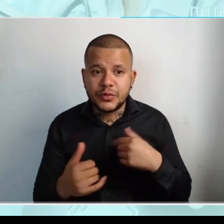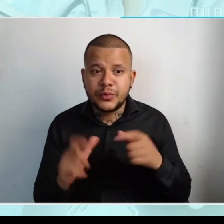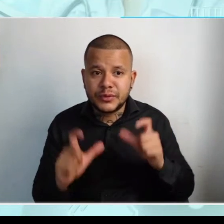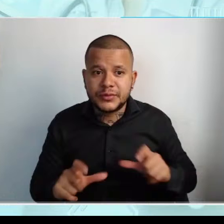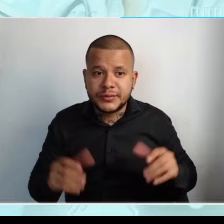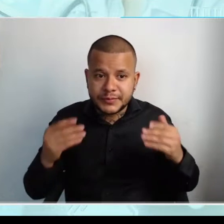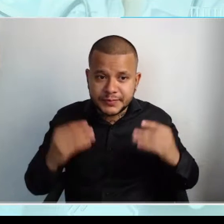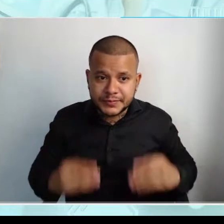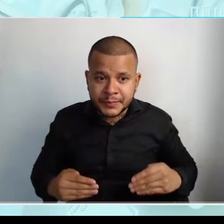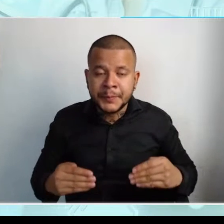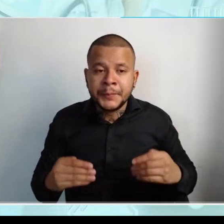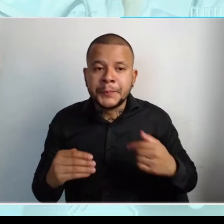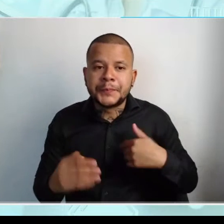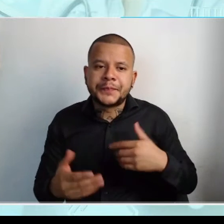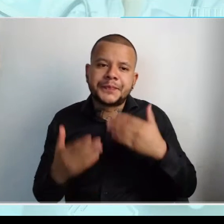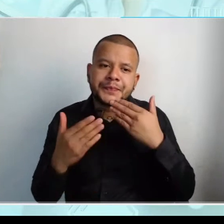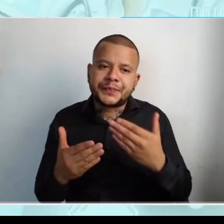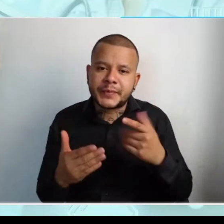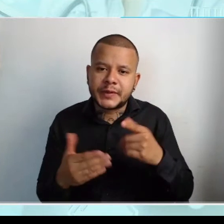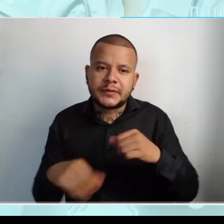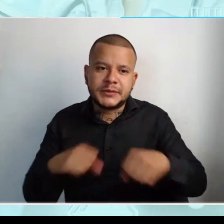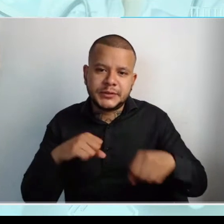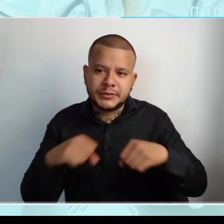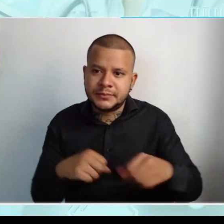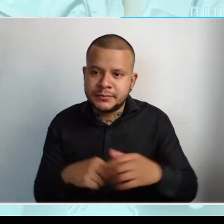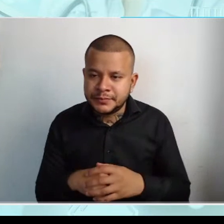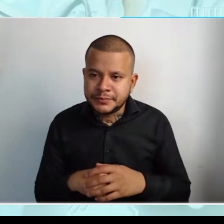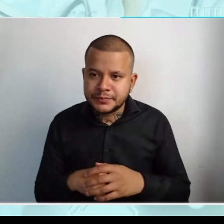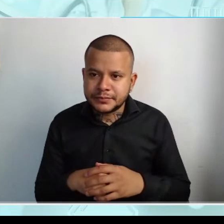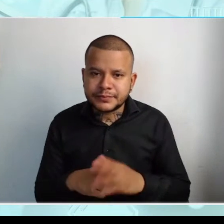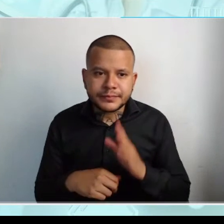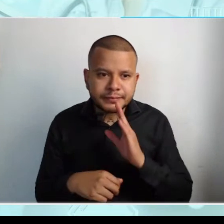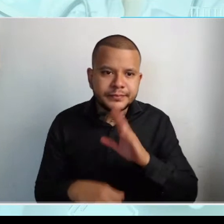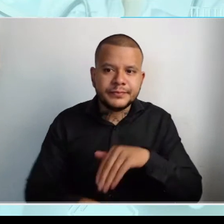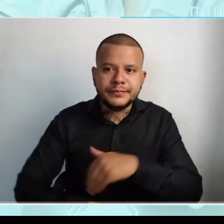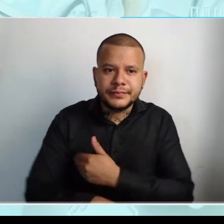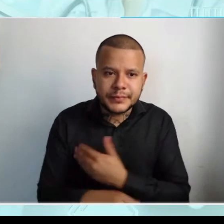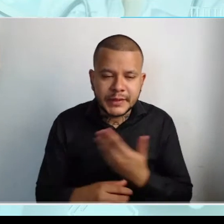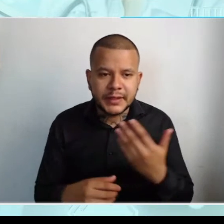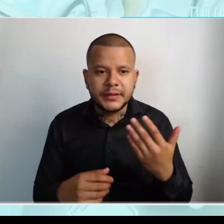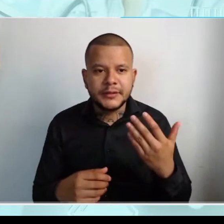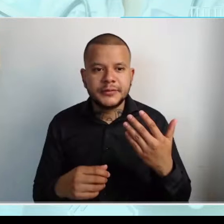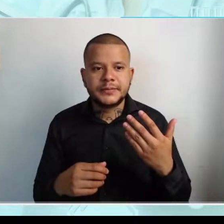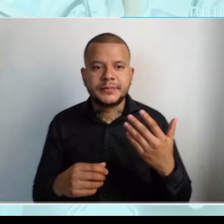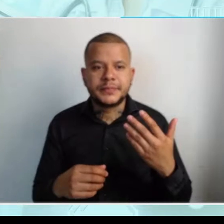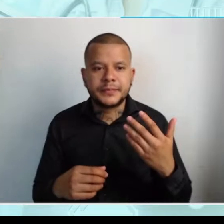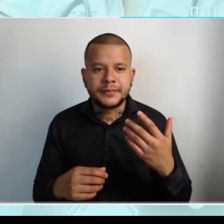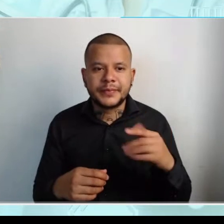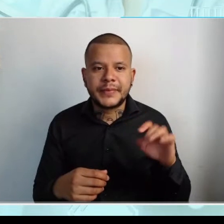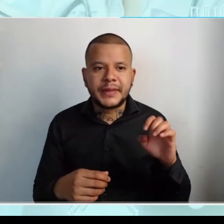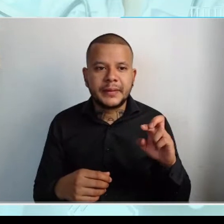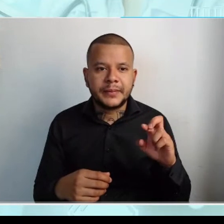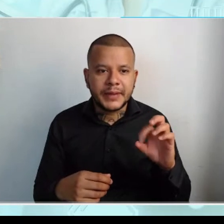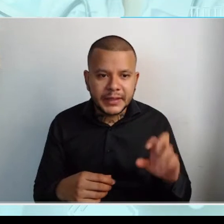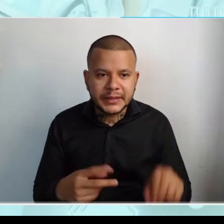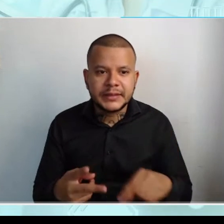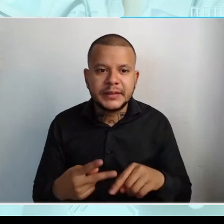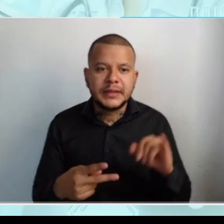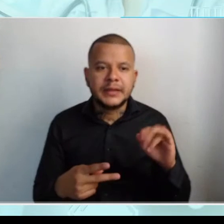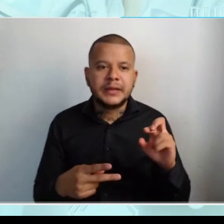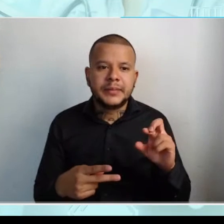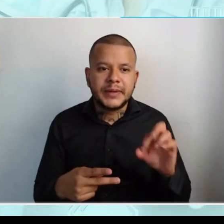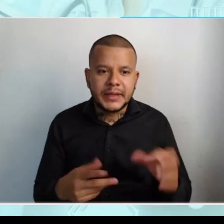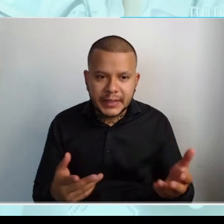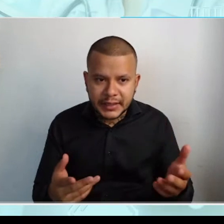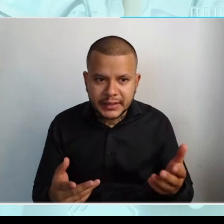familia, agradezco muchísimo la gestión que están haciendo desde el ministerio, desde las EPS, las IPS,